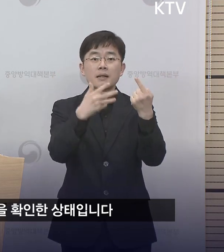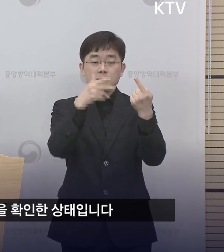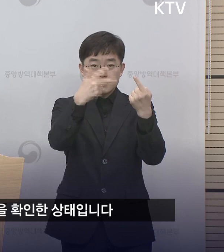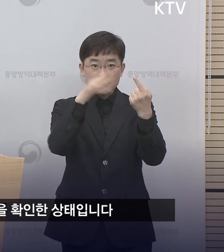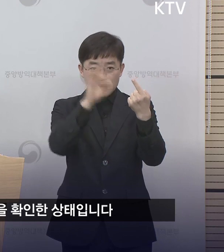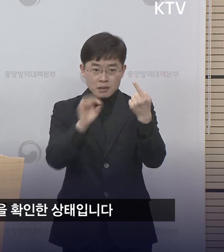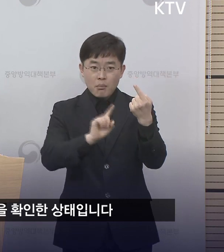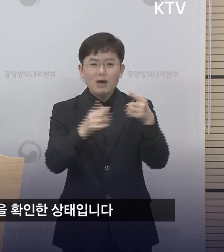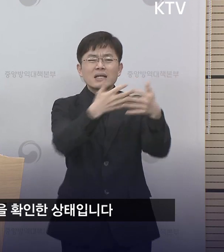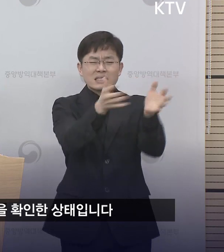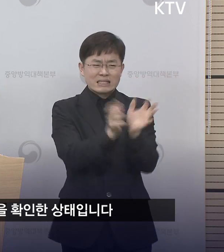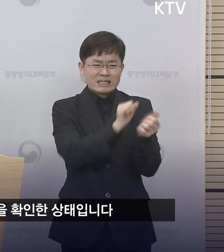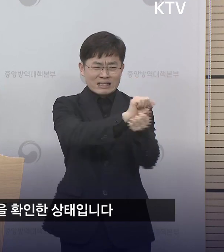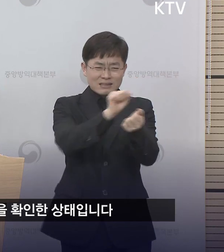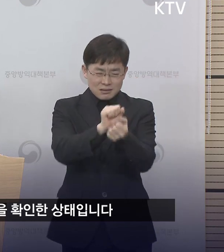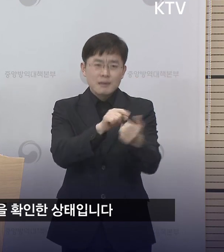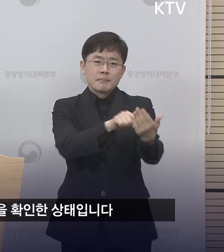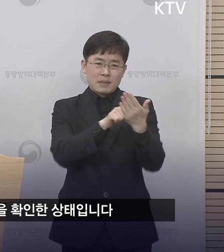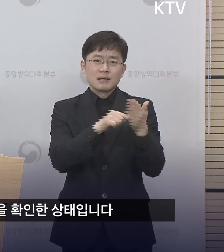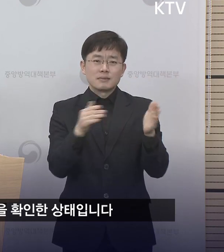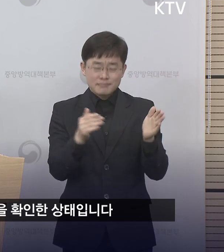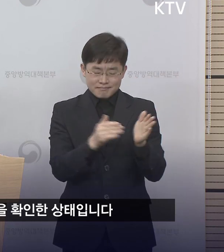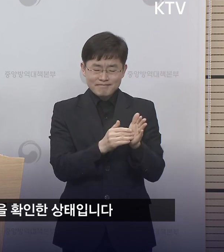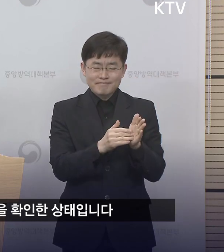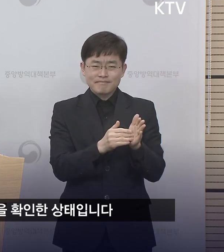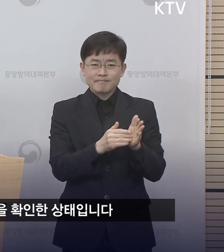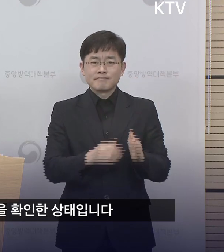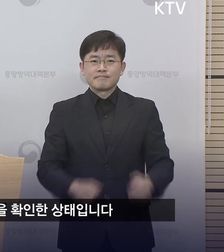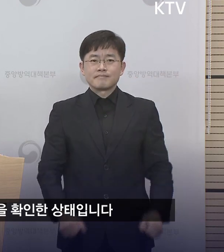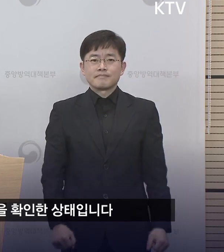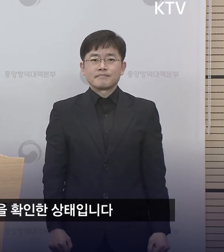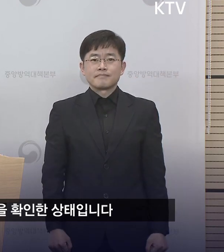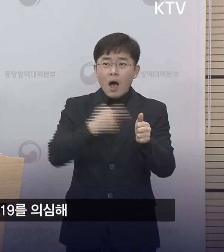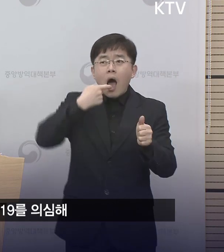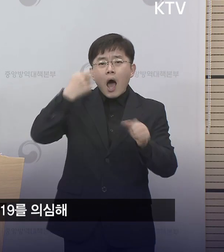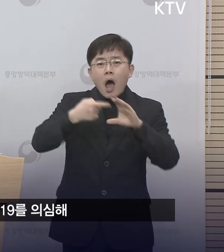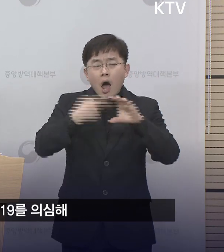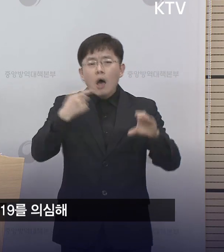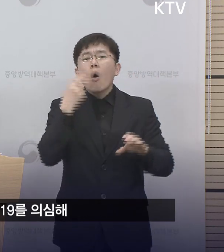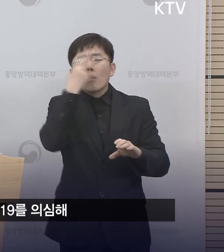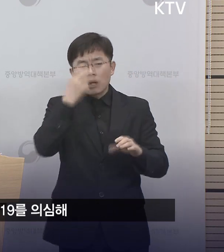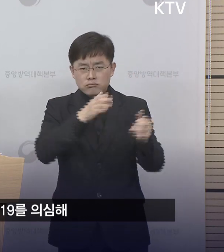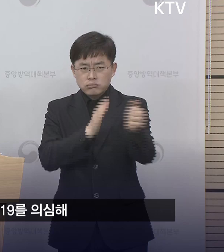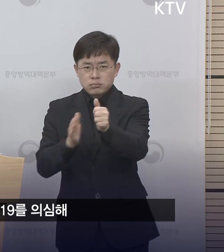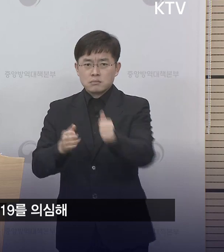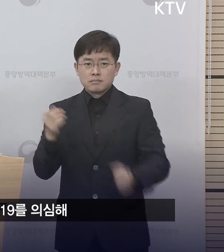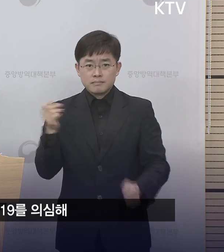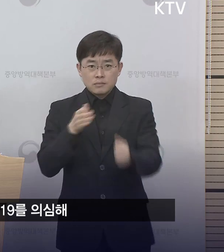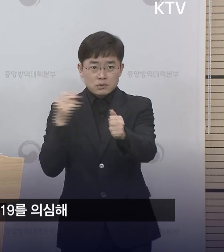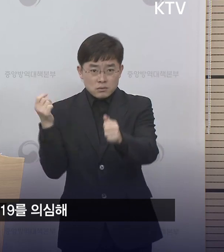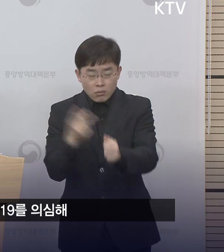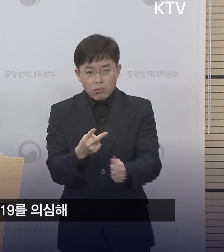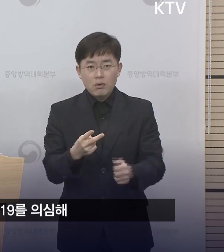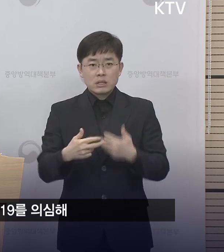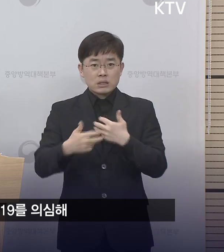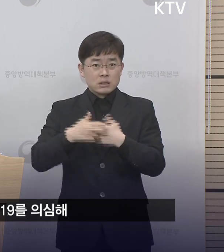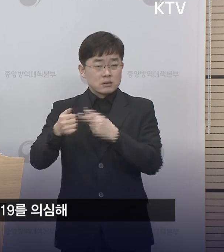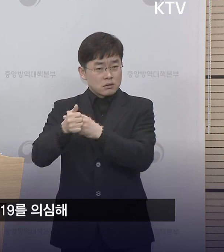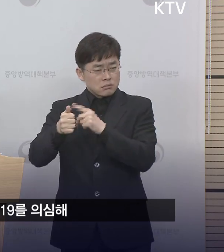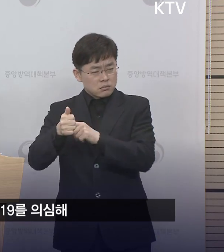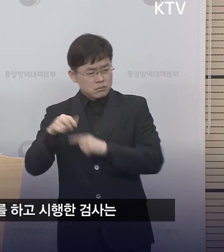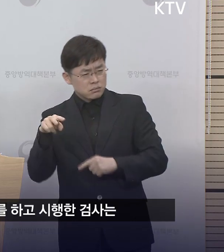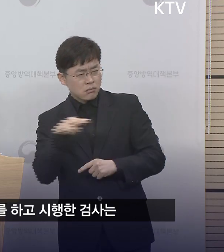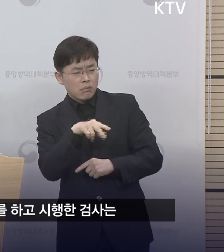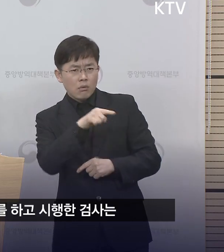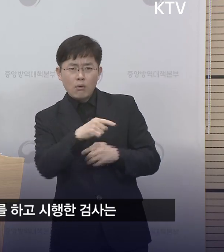81.7%가 집단 발생과의 연관성을 확인한 상태입니다. 의료진이 코로나19를